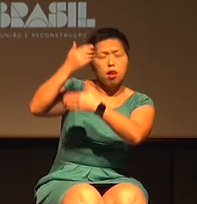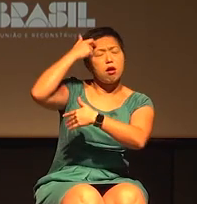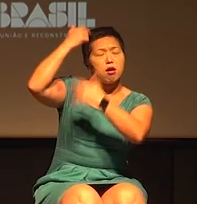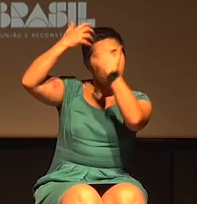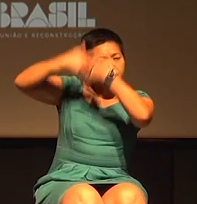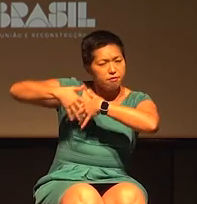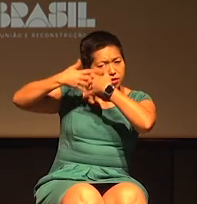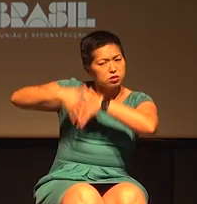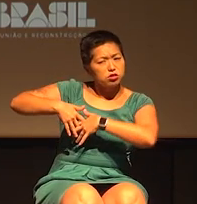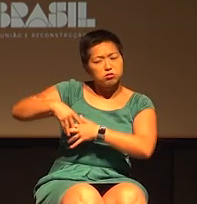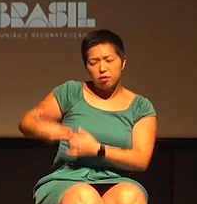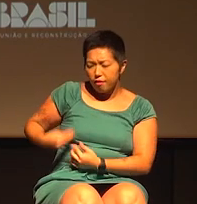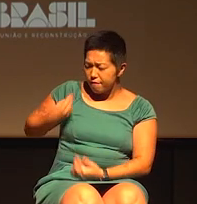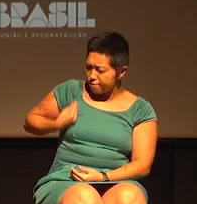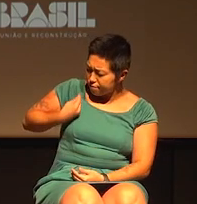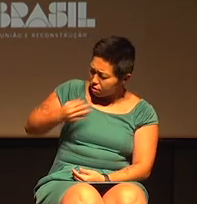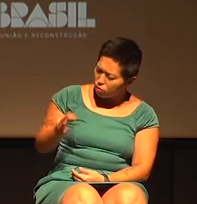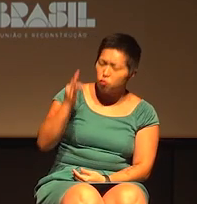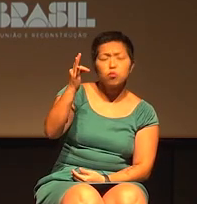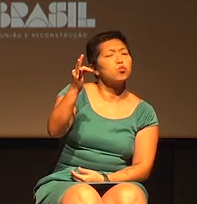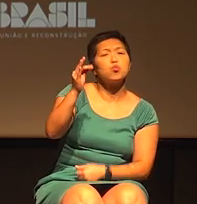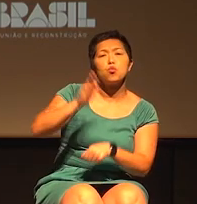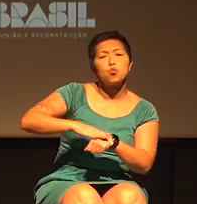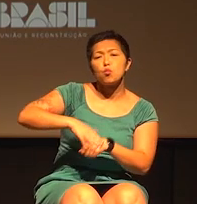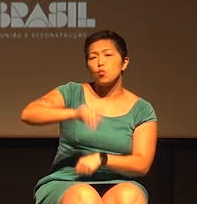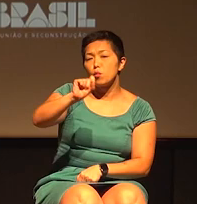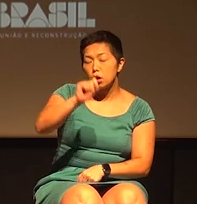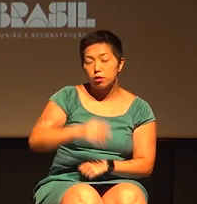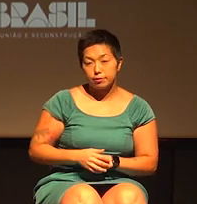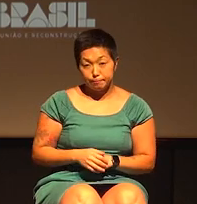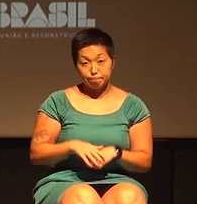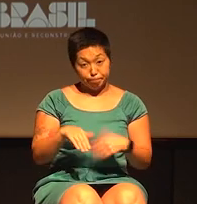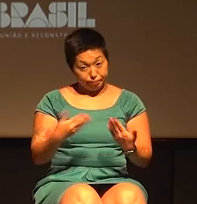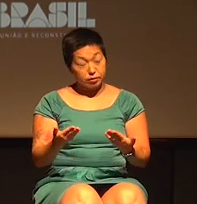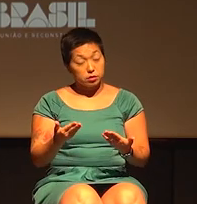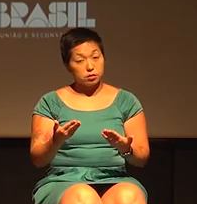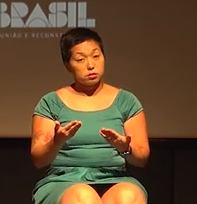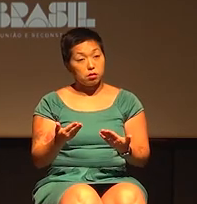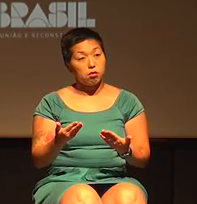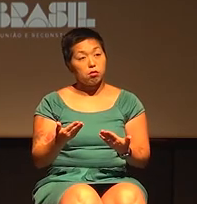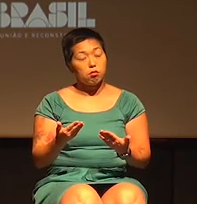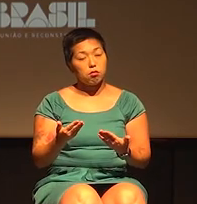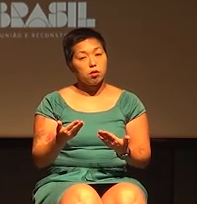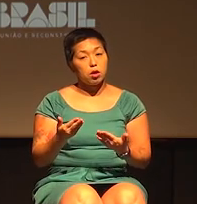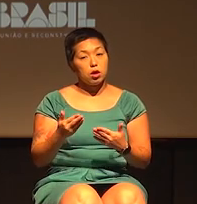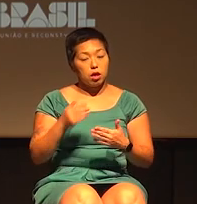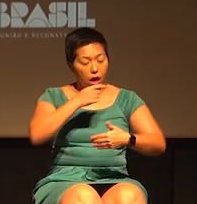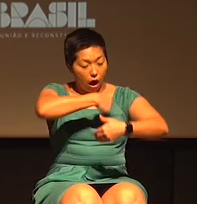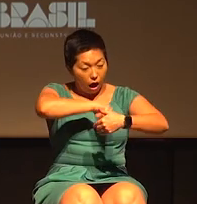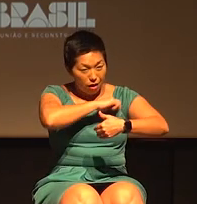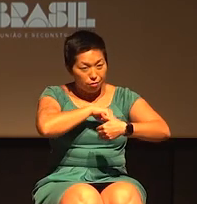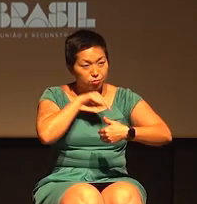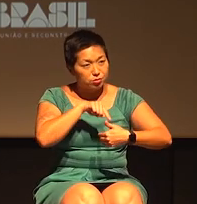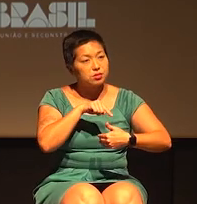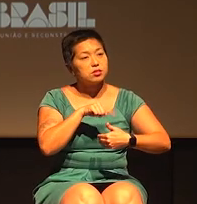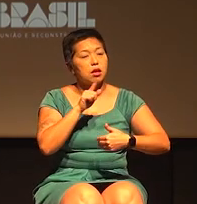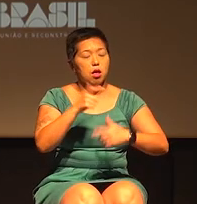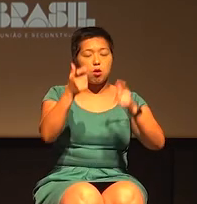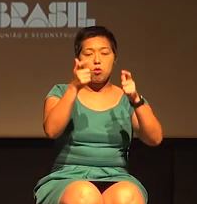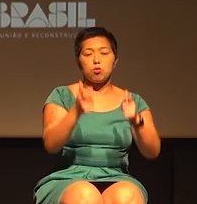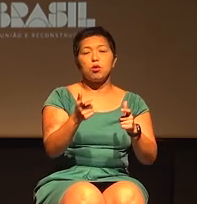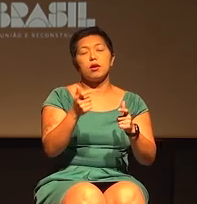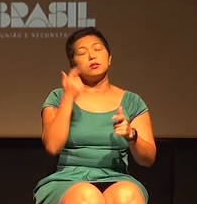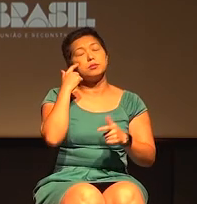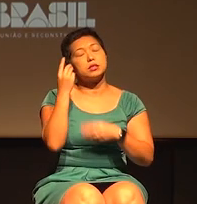que ela quer fazer da vida né então através dessas dessas dessas cozinhas eh eu